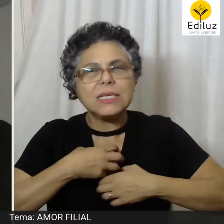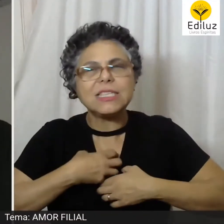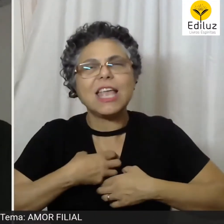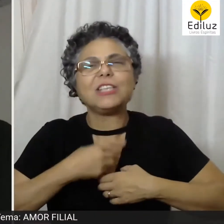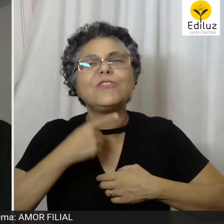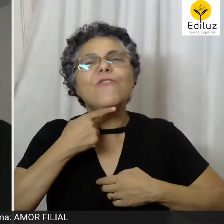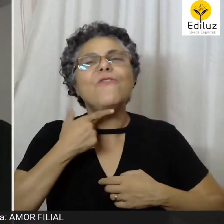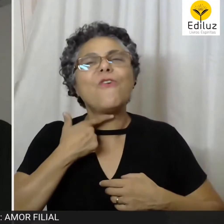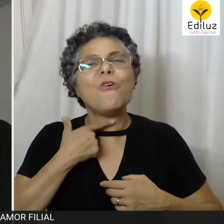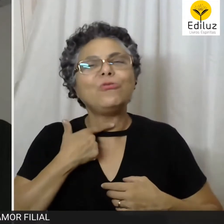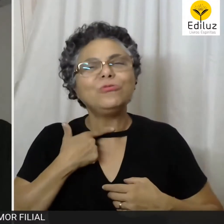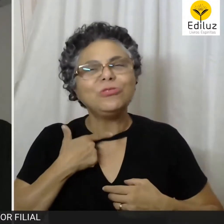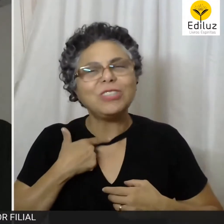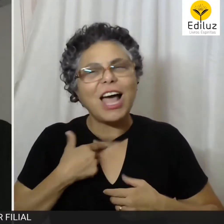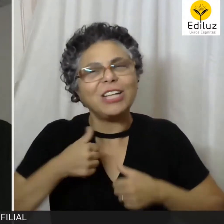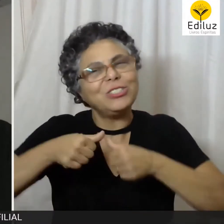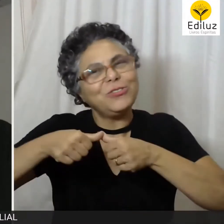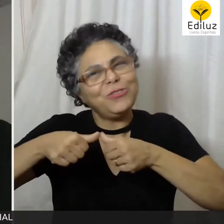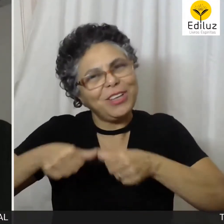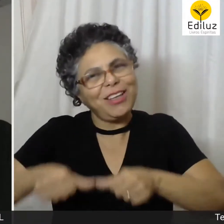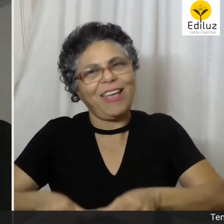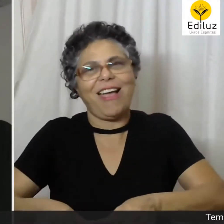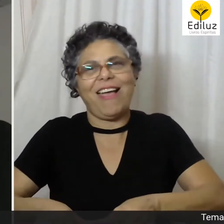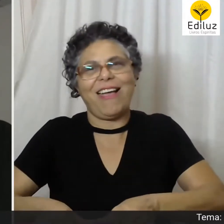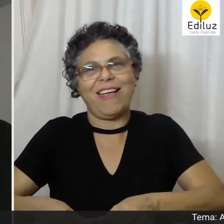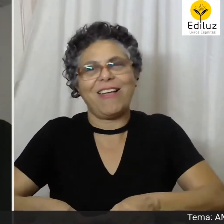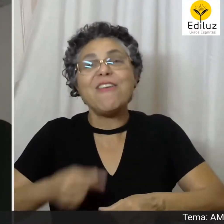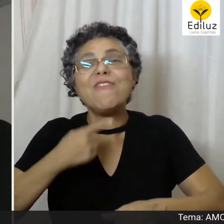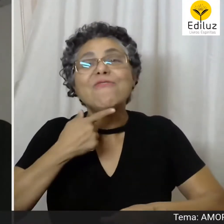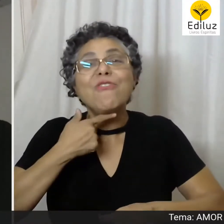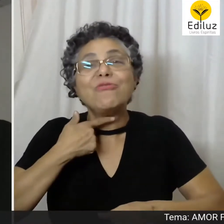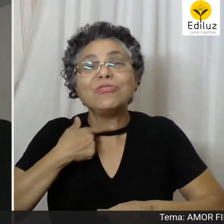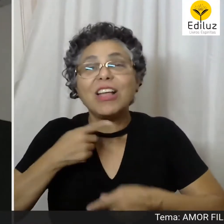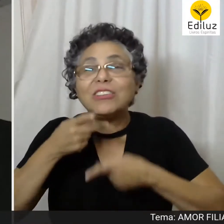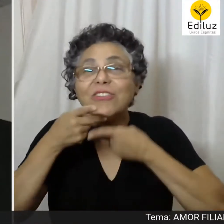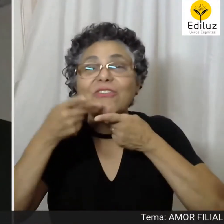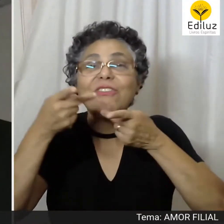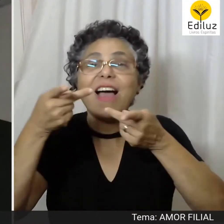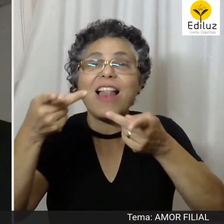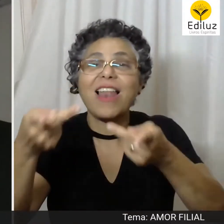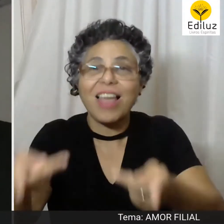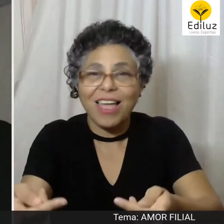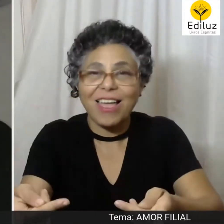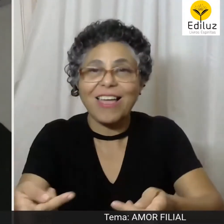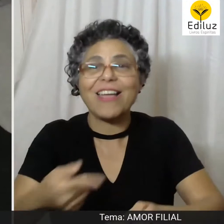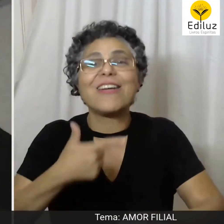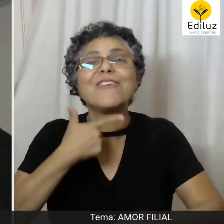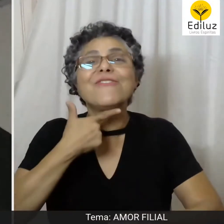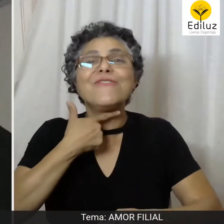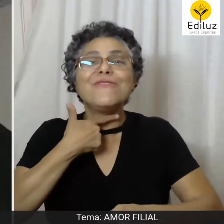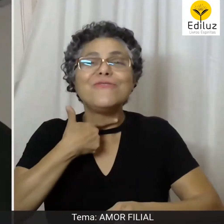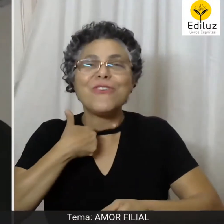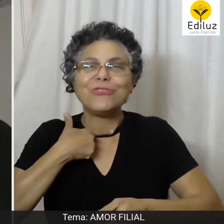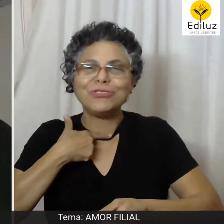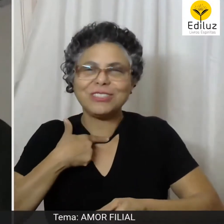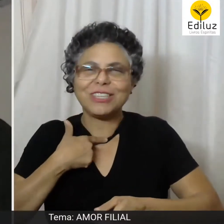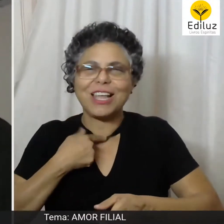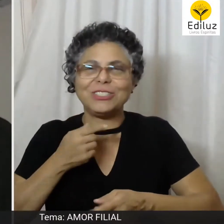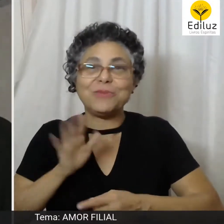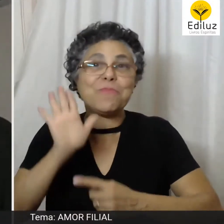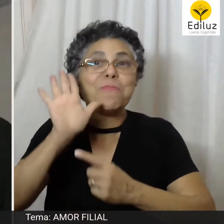vontade para expressar os seus verdadeiros